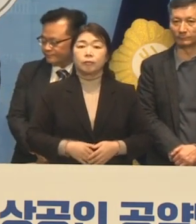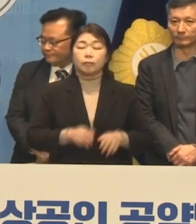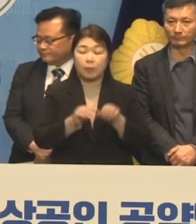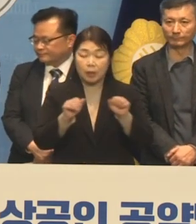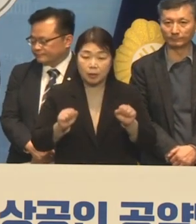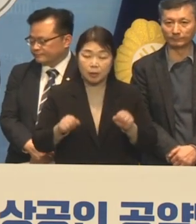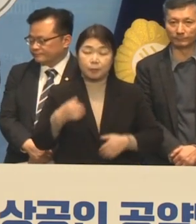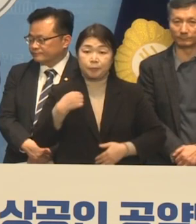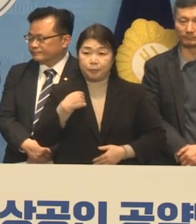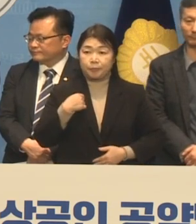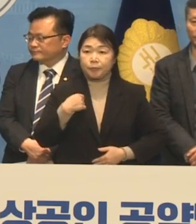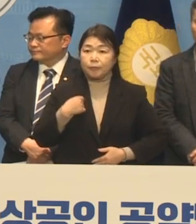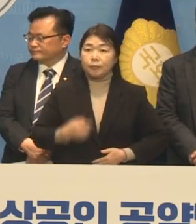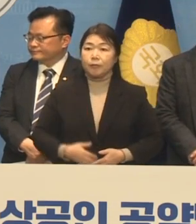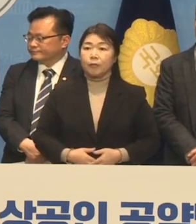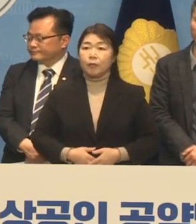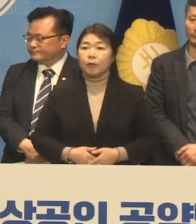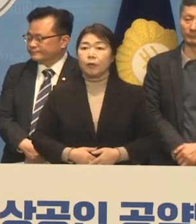안녕하십니까. 저는